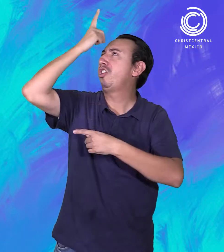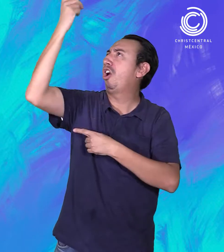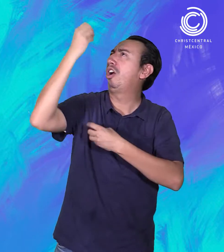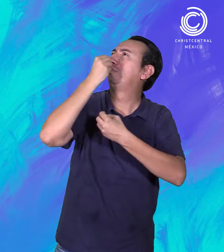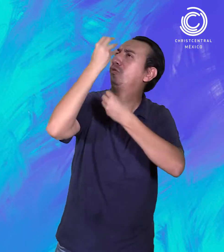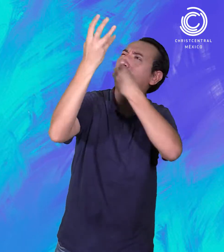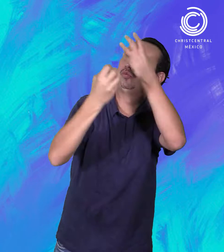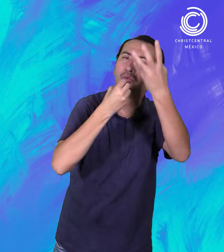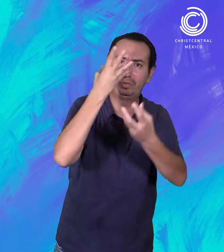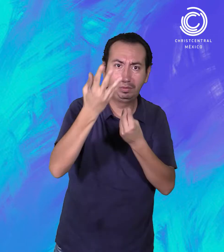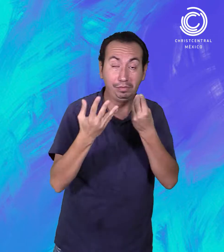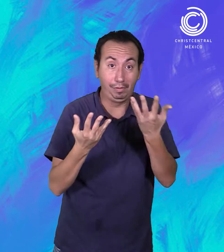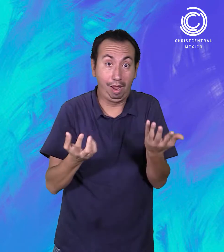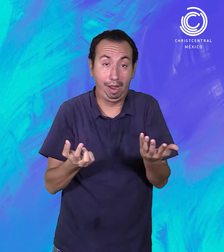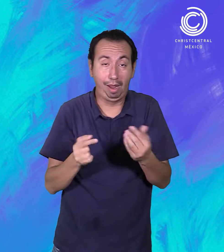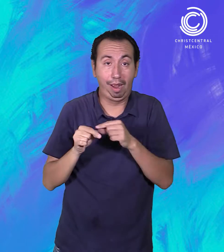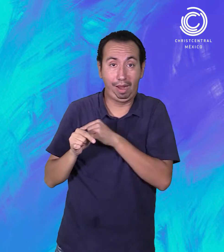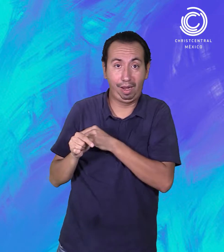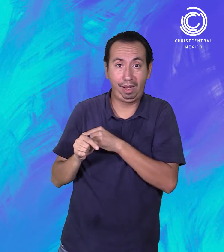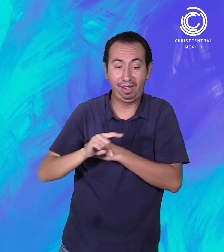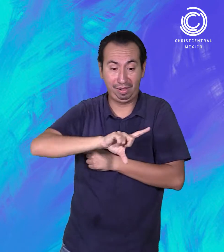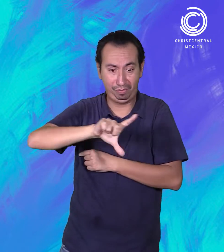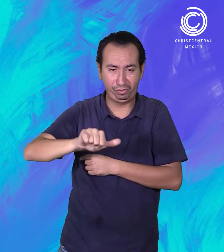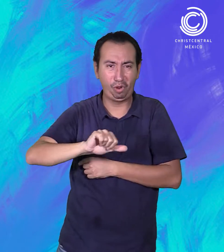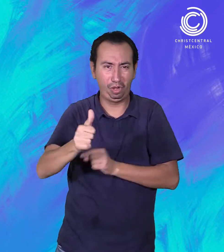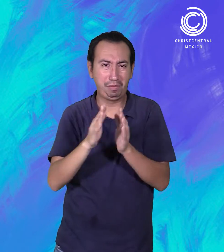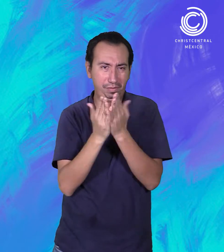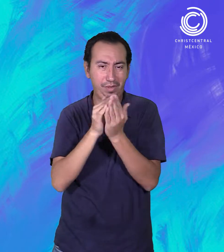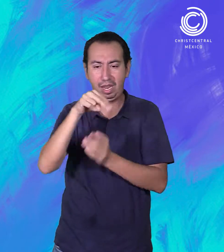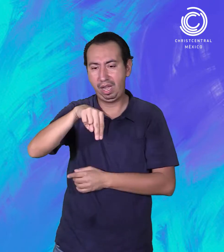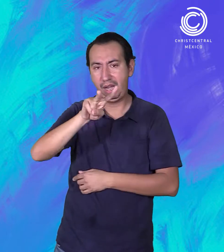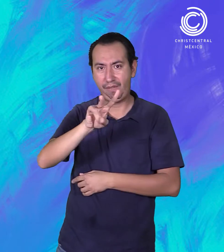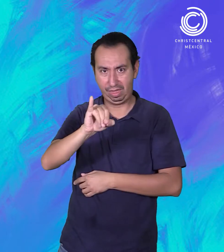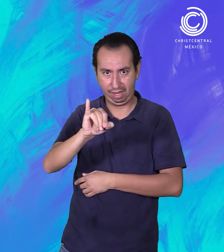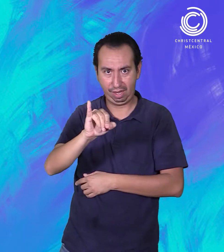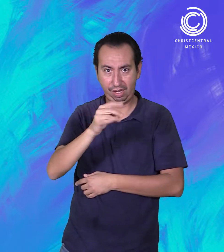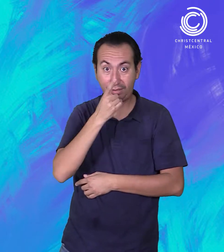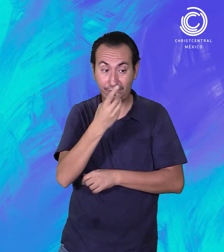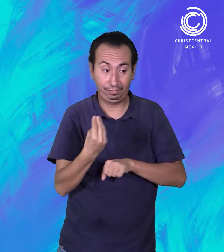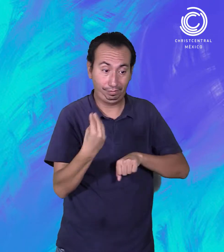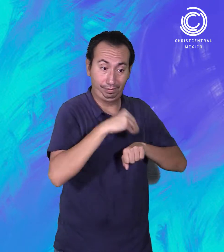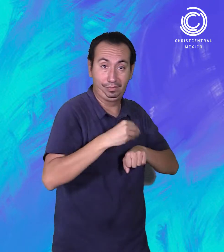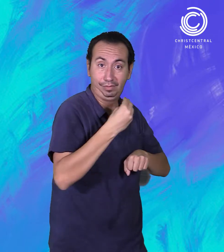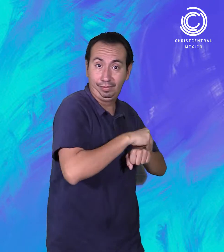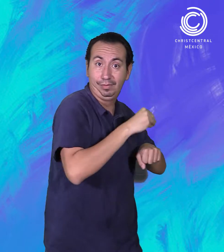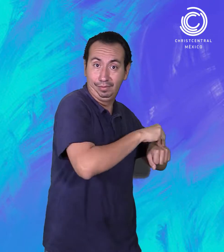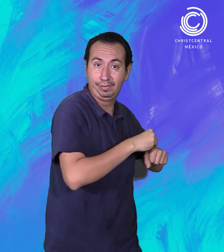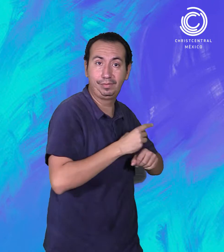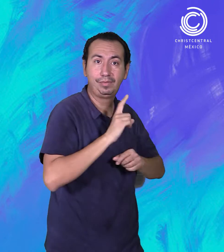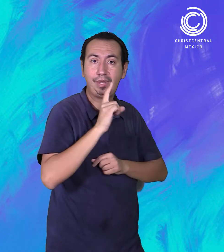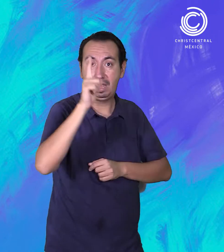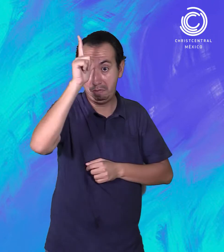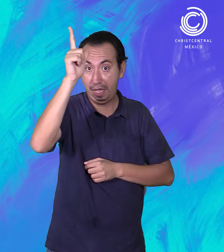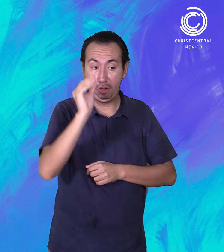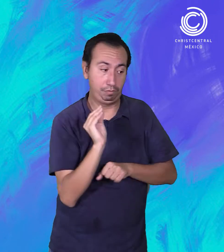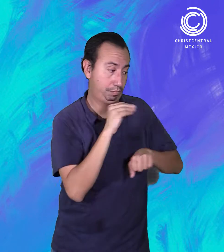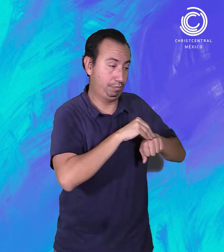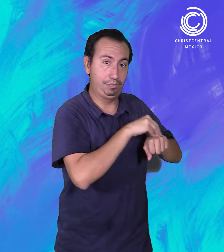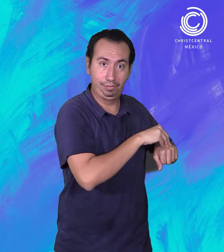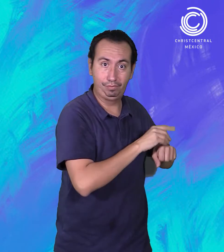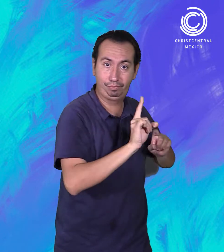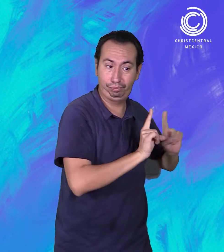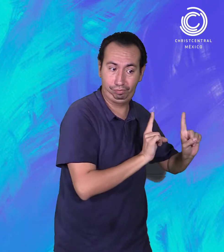profetizar. Y luego, la versión internacional dice, lo recibieron y profetizaron, y después de que lo recibieron